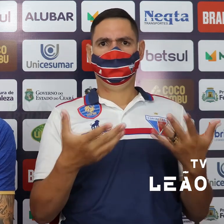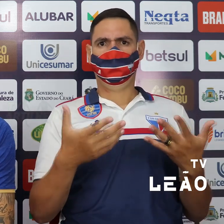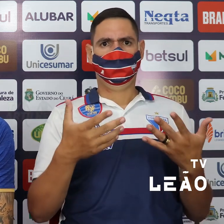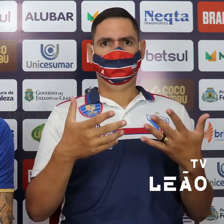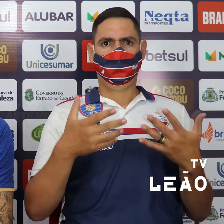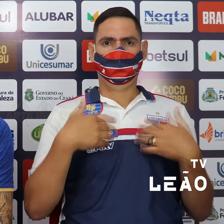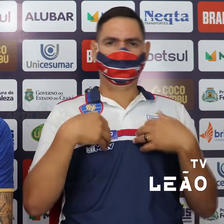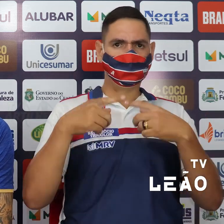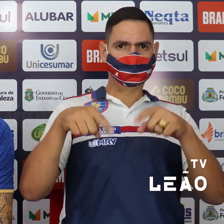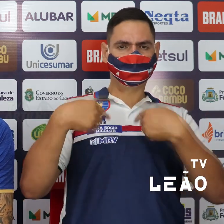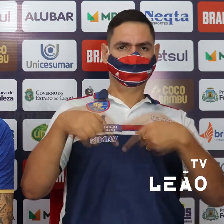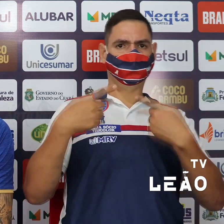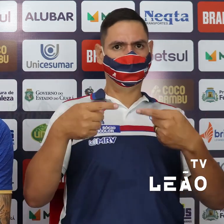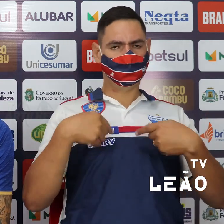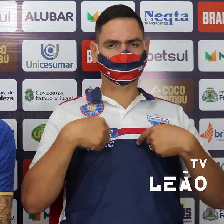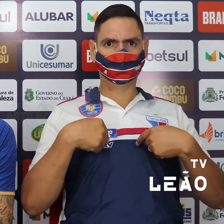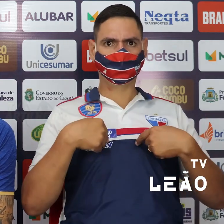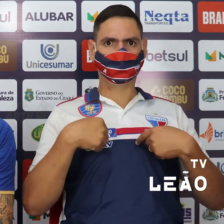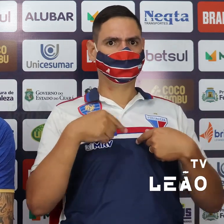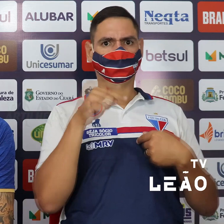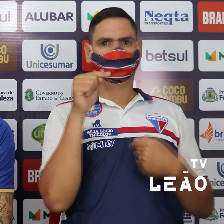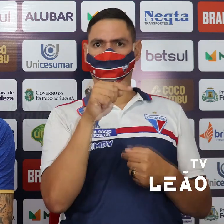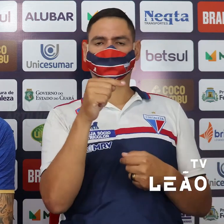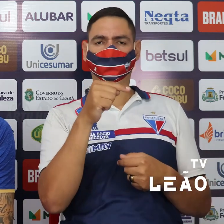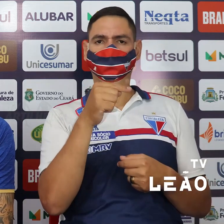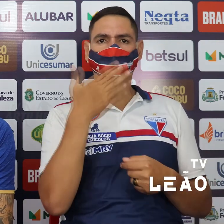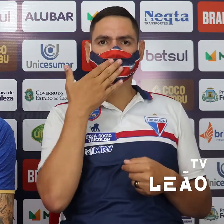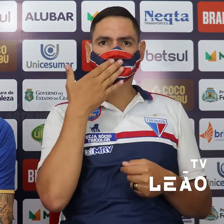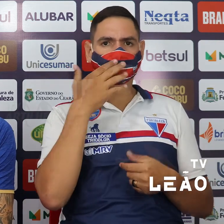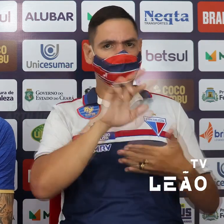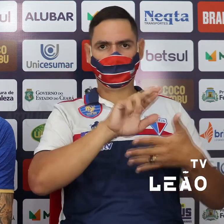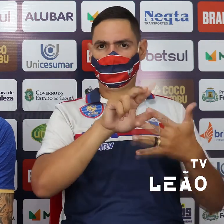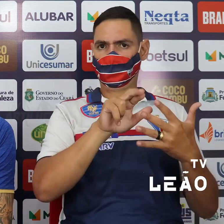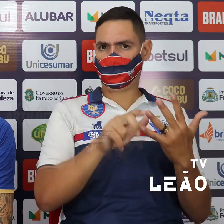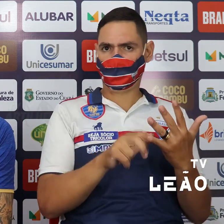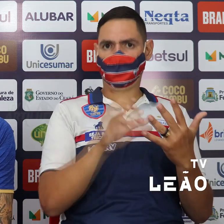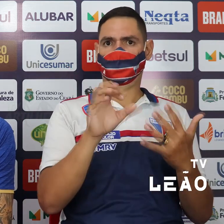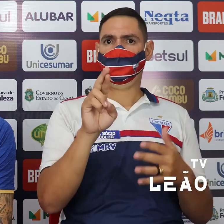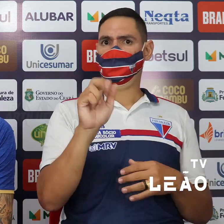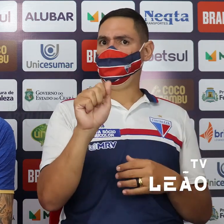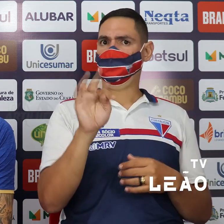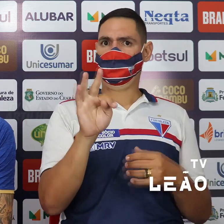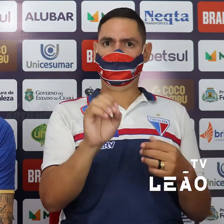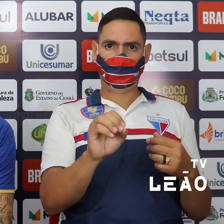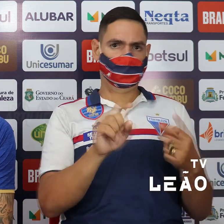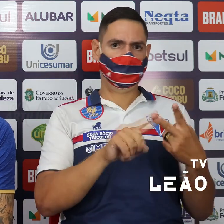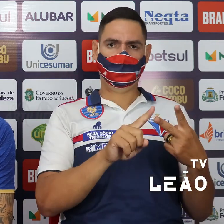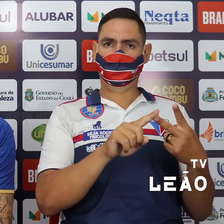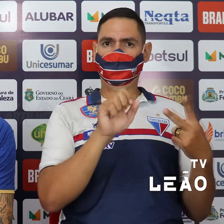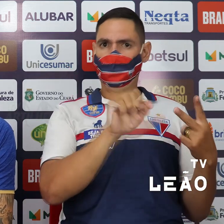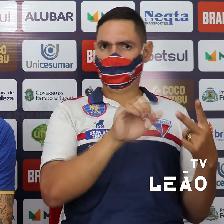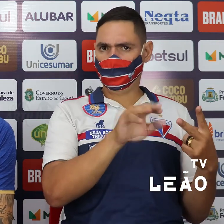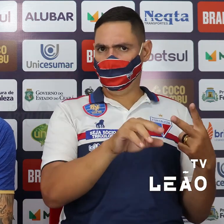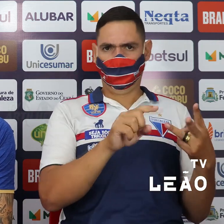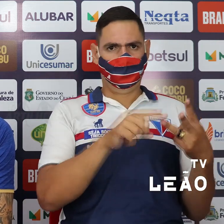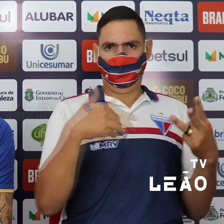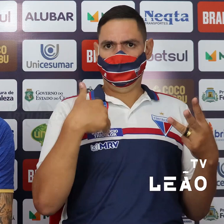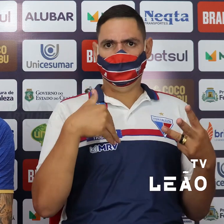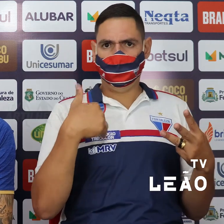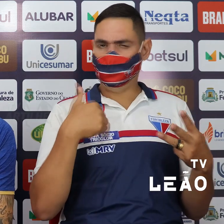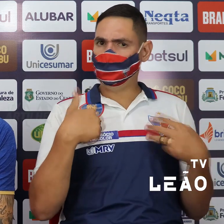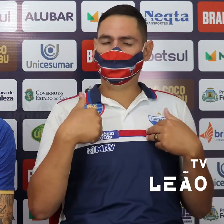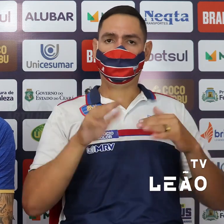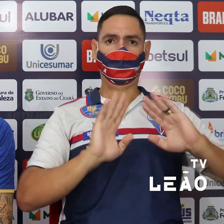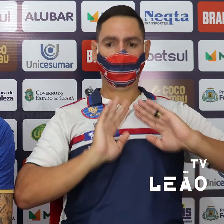cobrou, vai cobrar contra um Calcaia, por exemplo, no clássico também não vai ser diferente. Ele vai pedir a